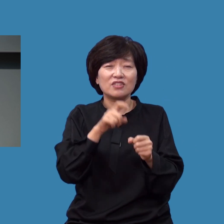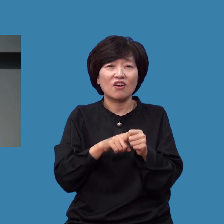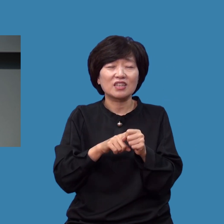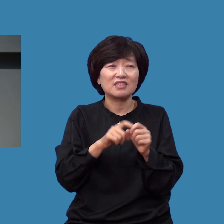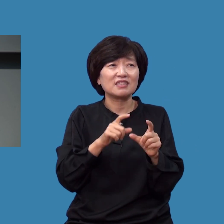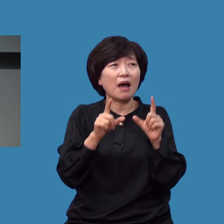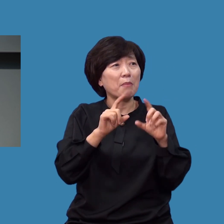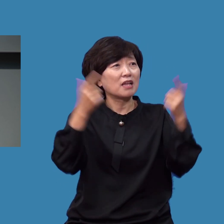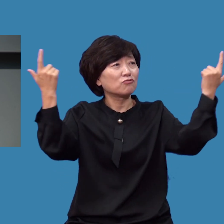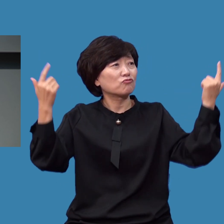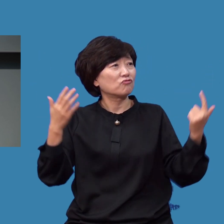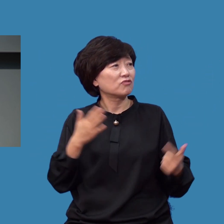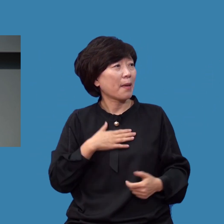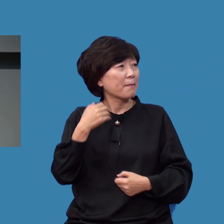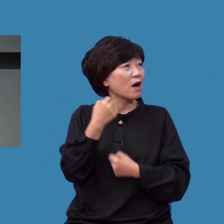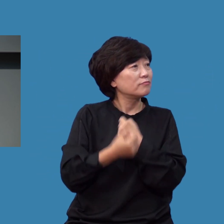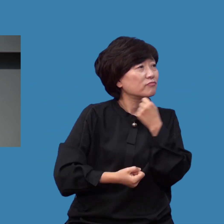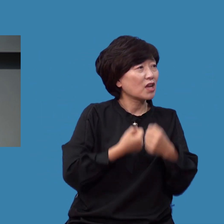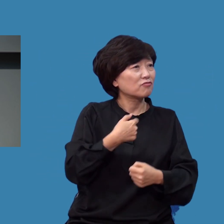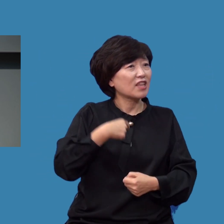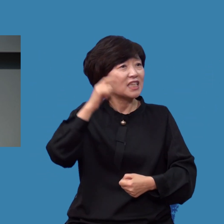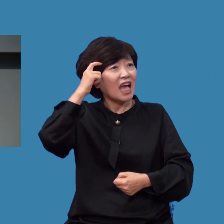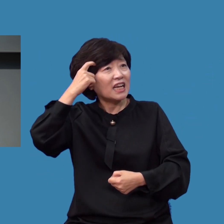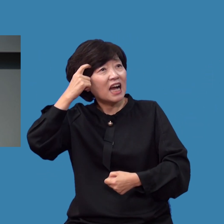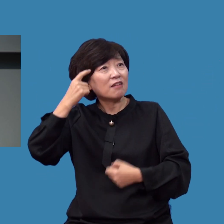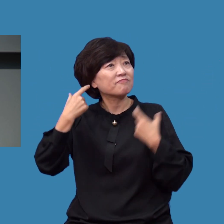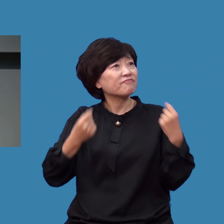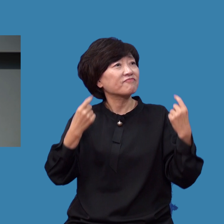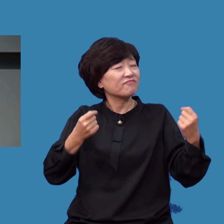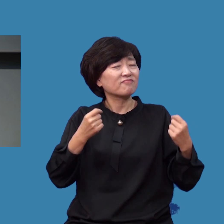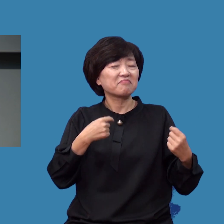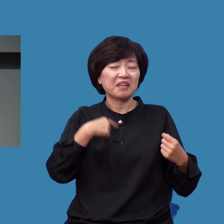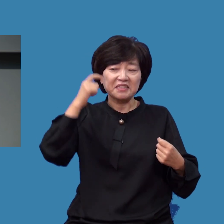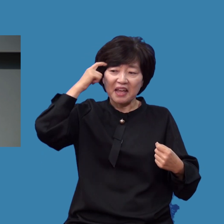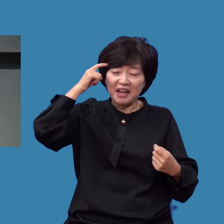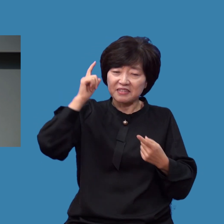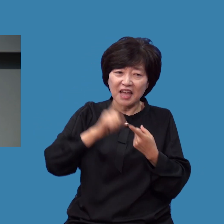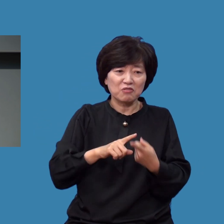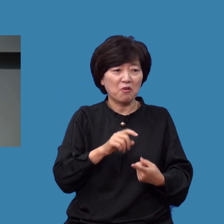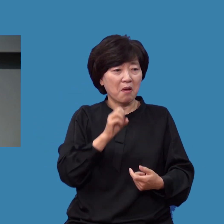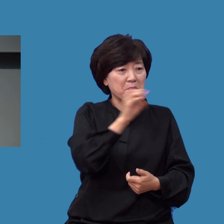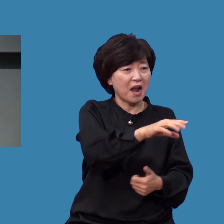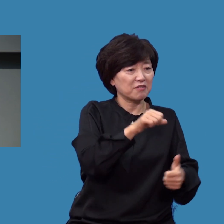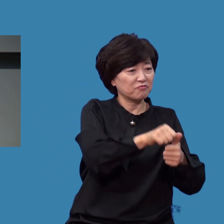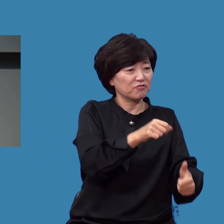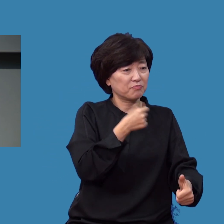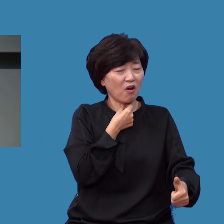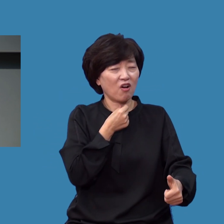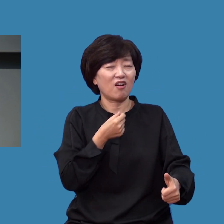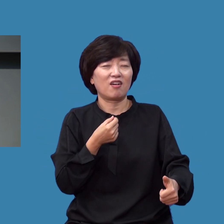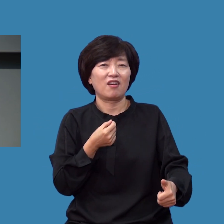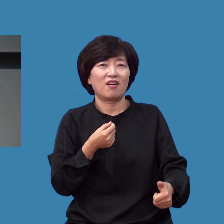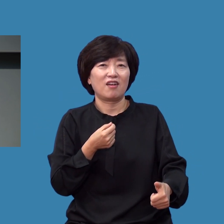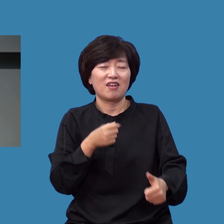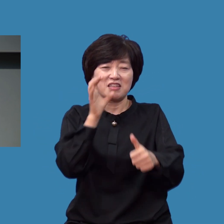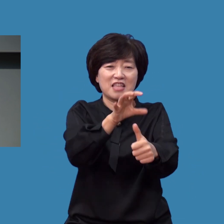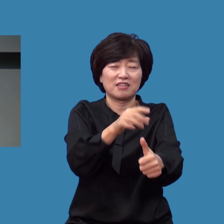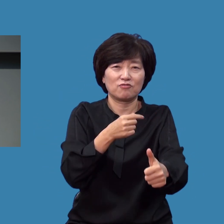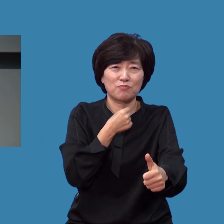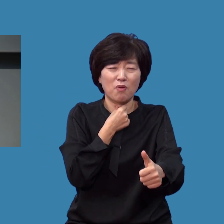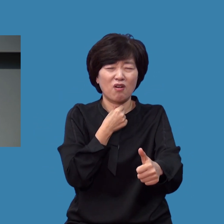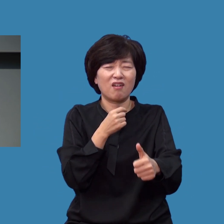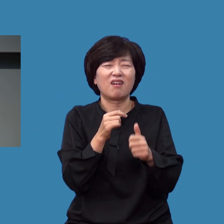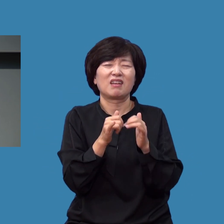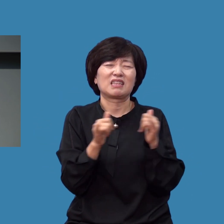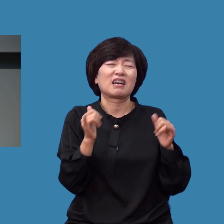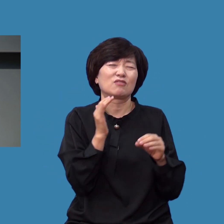떠나서 그냥 우리의 혼으로만 살아갈 때가 얼마나 많습니까? 그냥 내 생각으로 이런 말 해줘야 될 것 같아. 이건 다